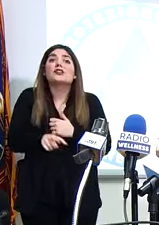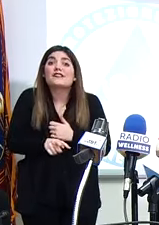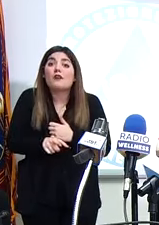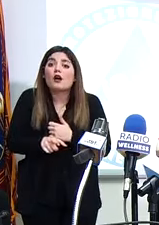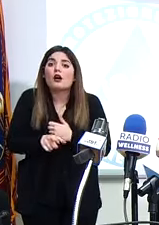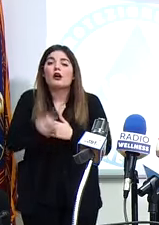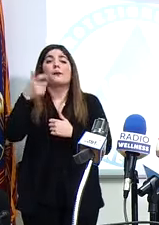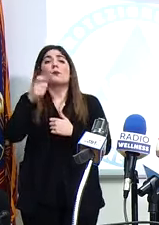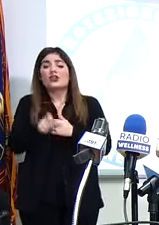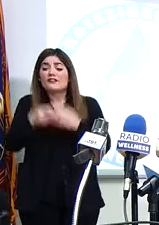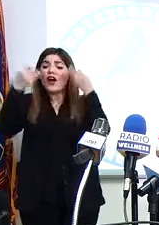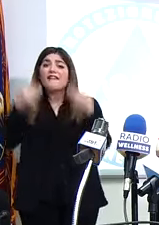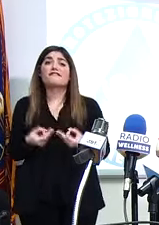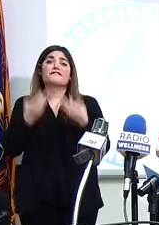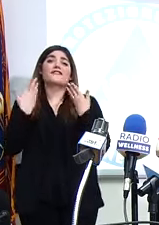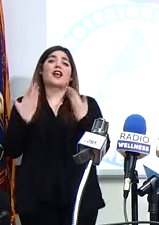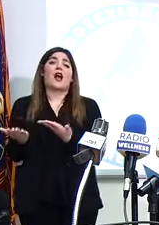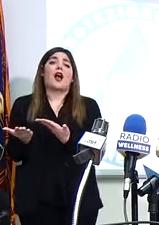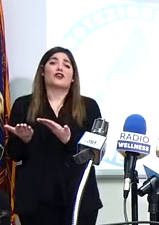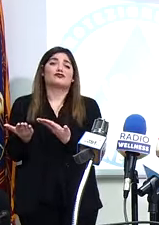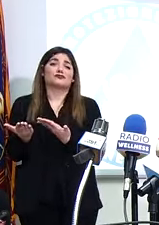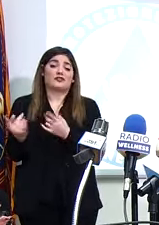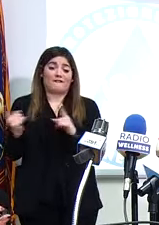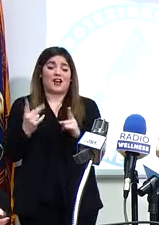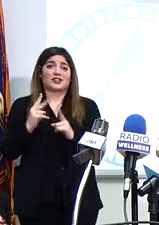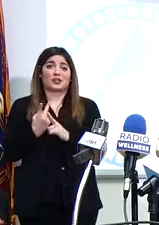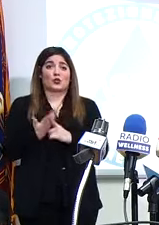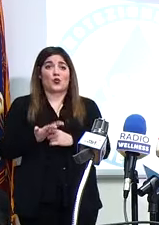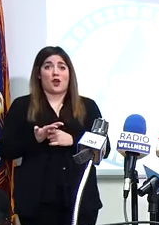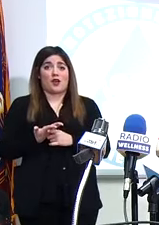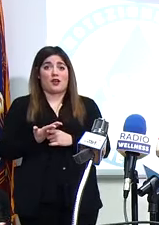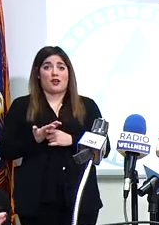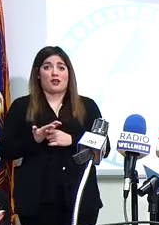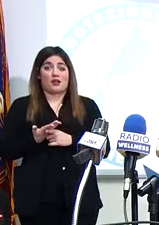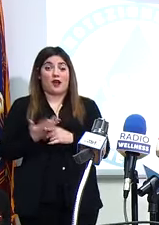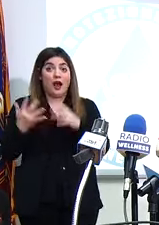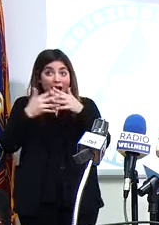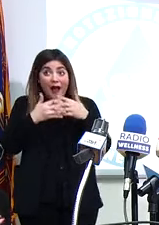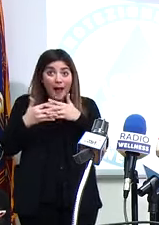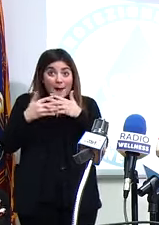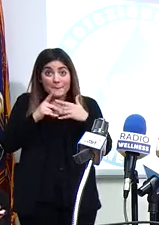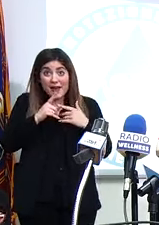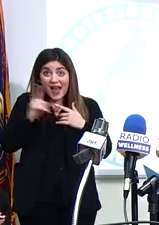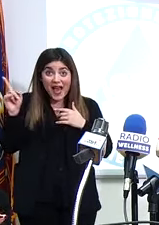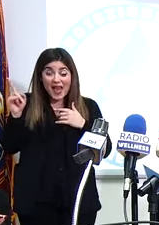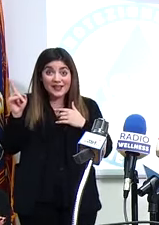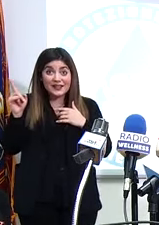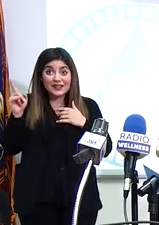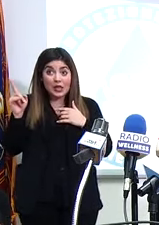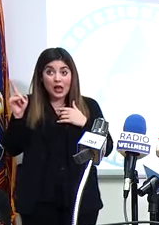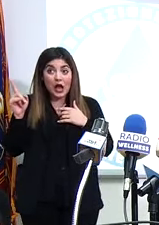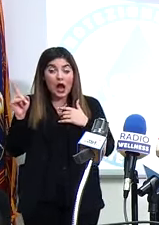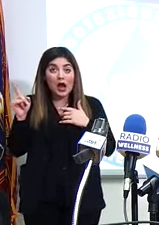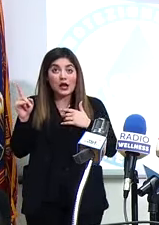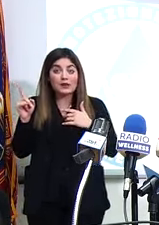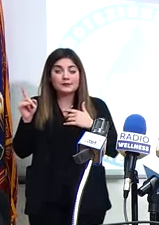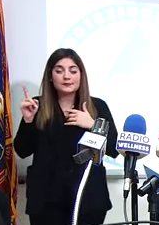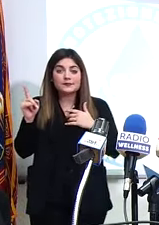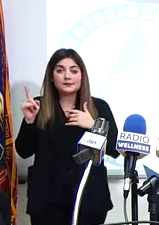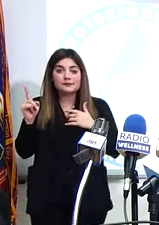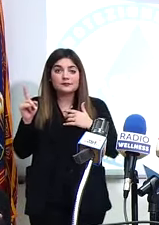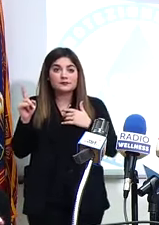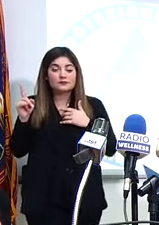accorti dell'efficacia, era una fase 2. Ma guardate che negli Stati Uniti adesso vanno, si potrebbero fare a casa ma non si può,